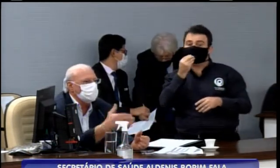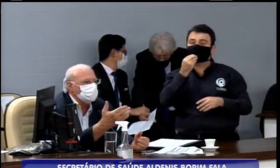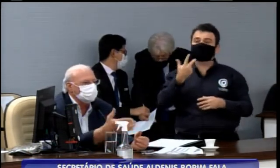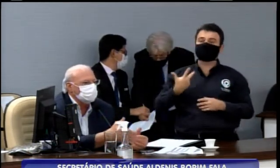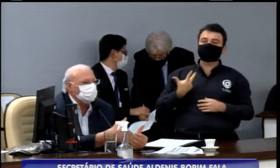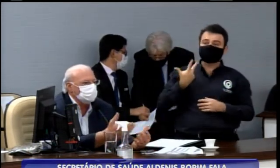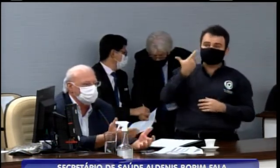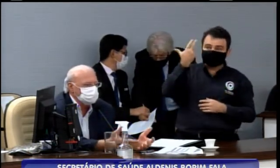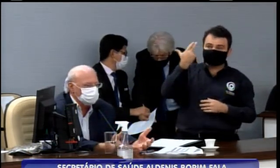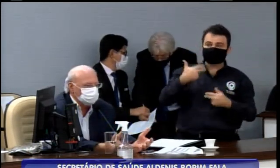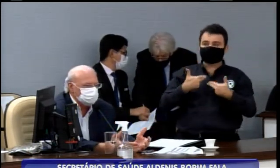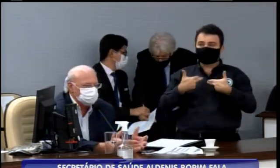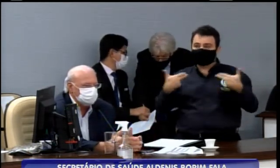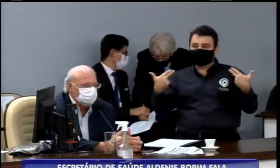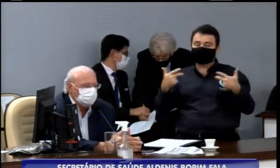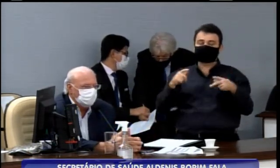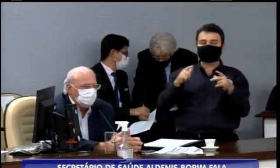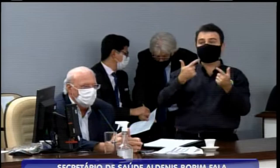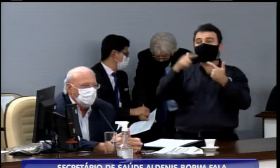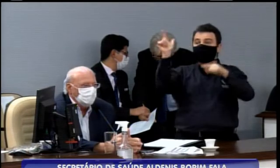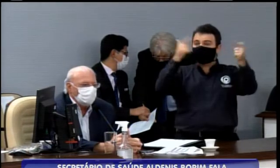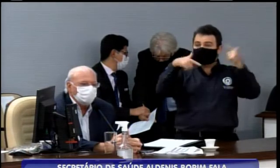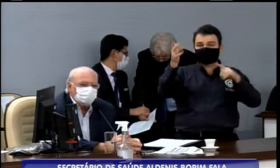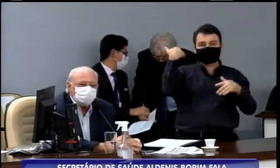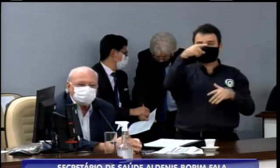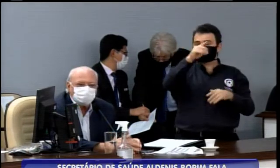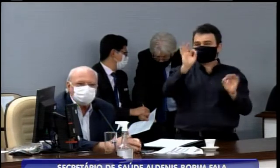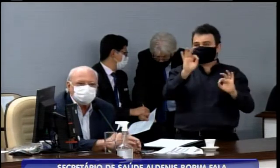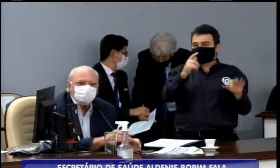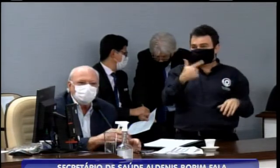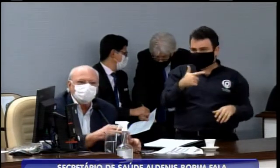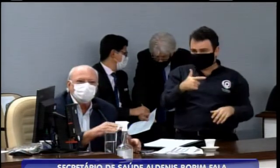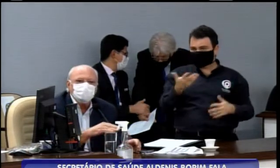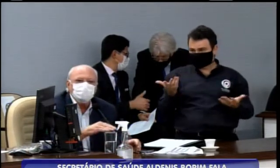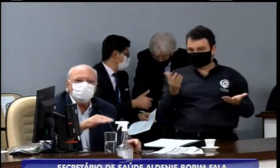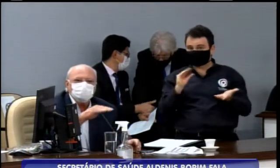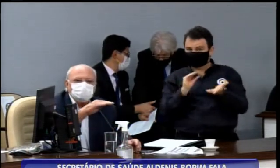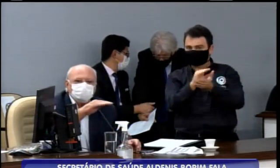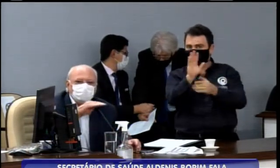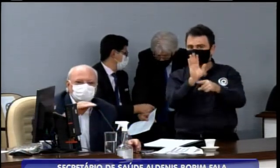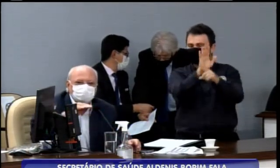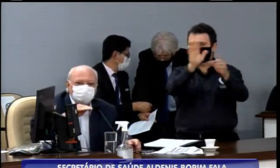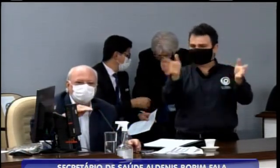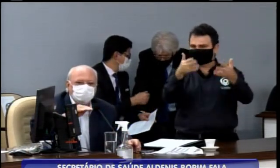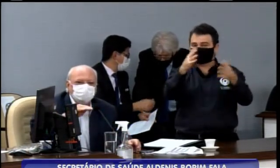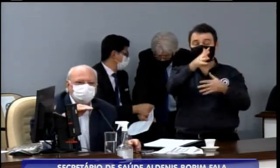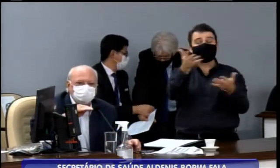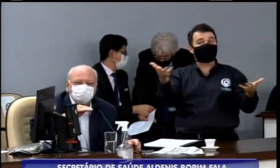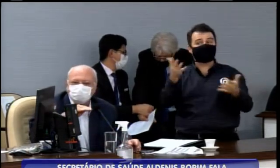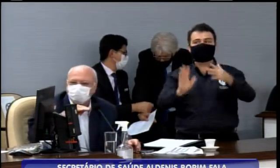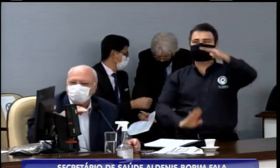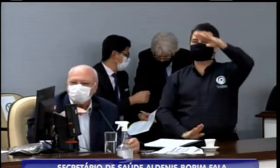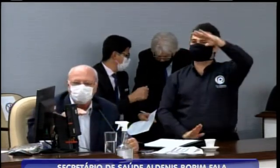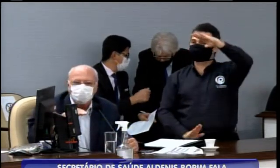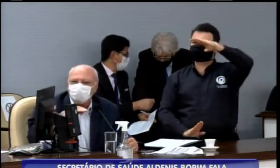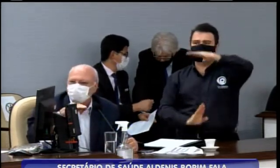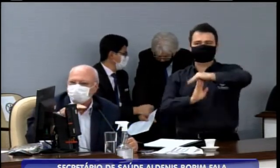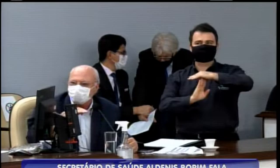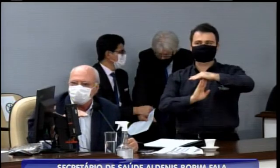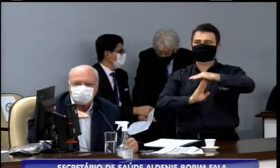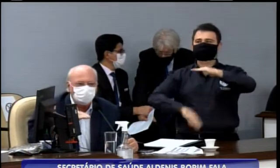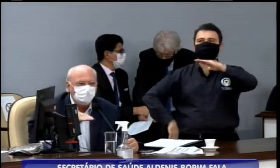fazia ou aumentar o que ele já fazia. Acontece que ele chegou no limite máximo permitido